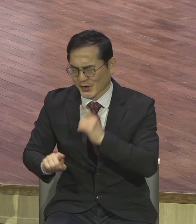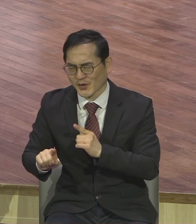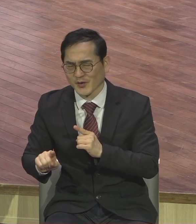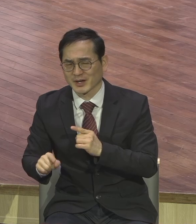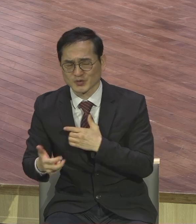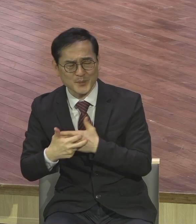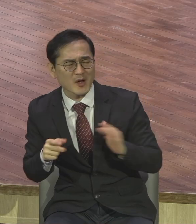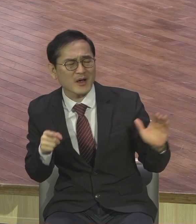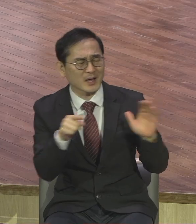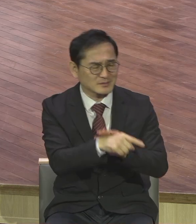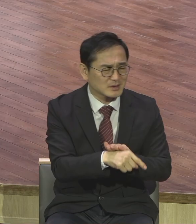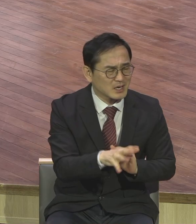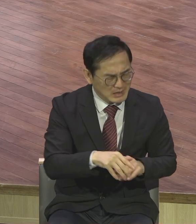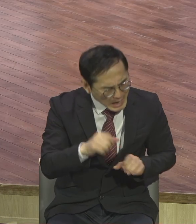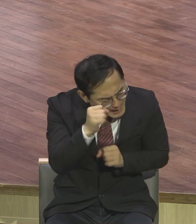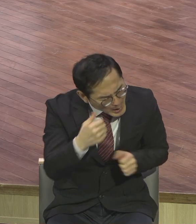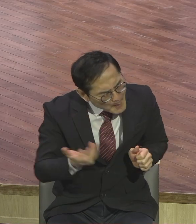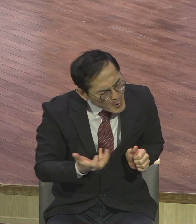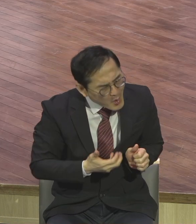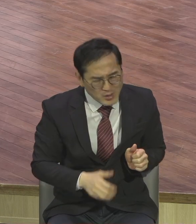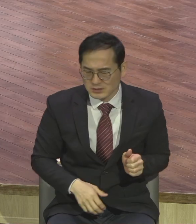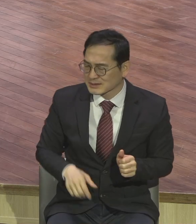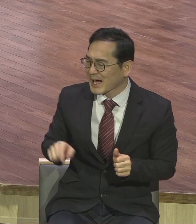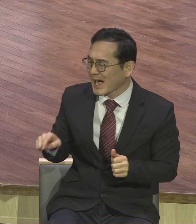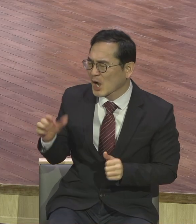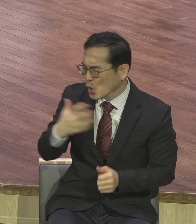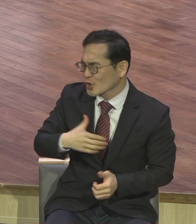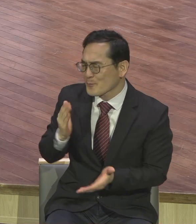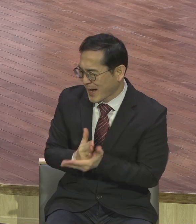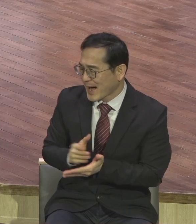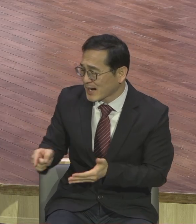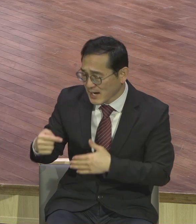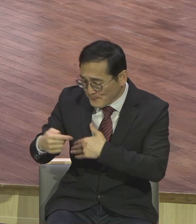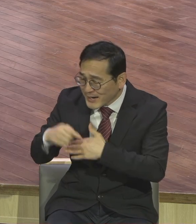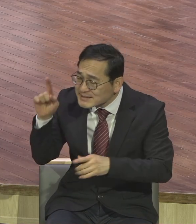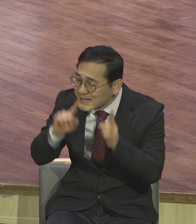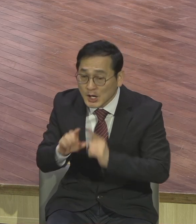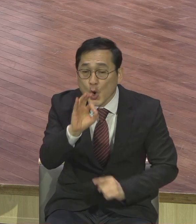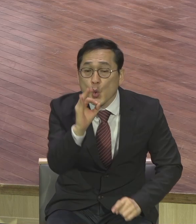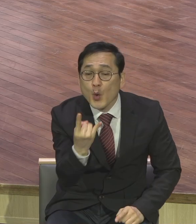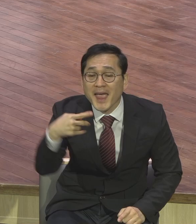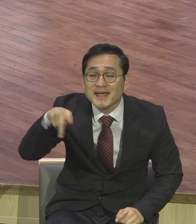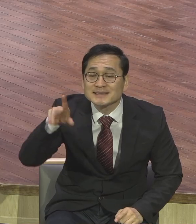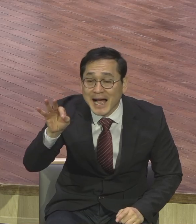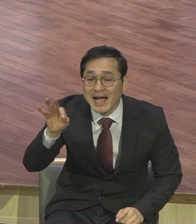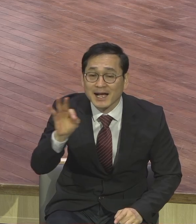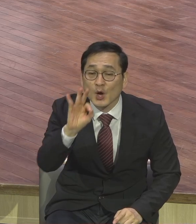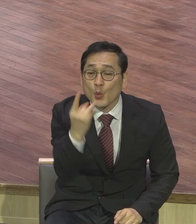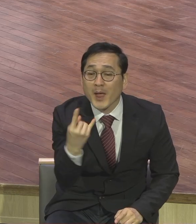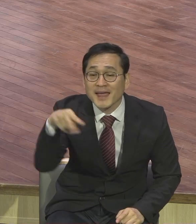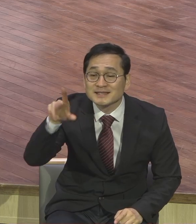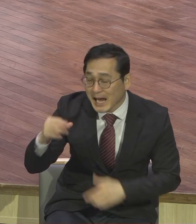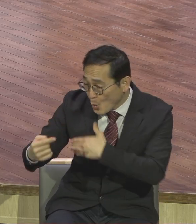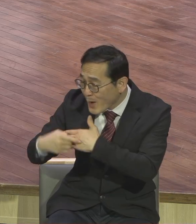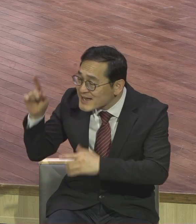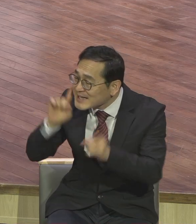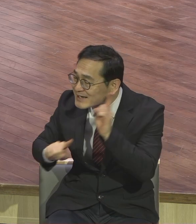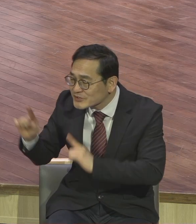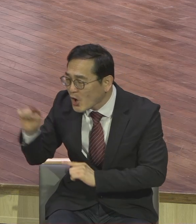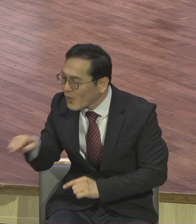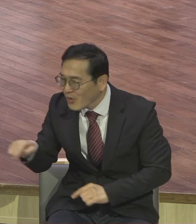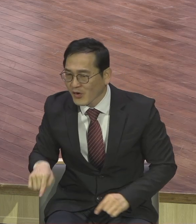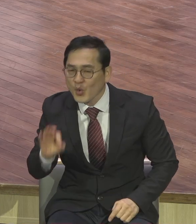마세요. 가벼운 외상입니다. 그렇게 말을 하니까 이 사오정이 갑자기 호주머니